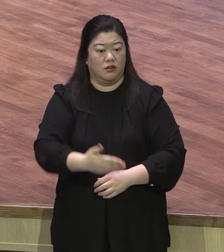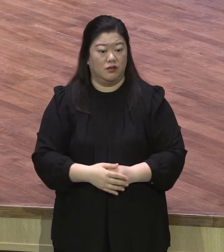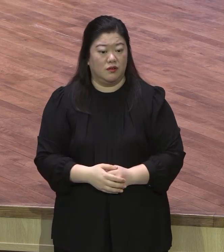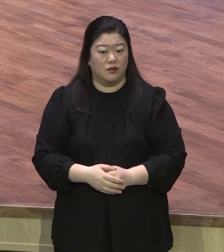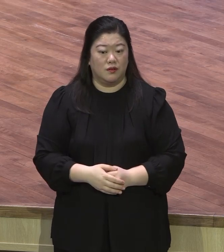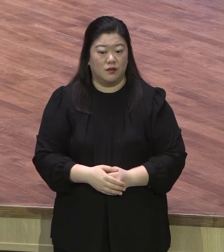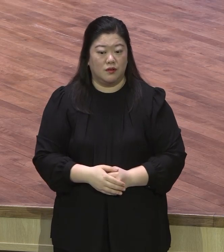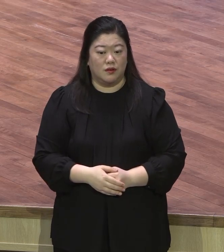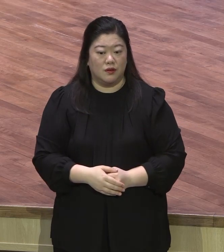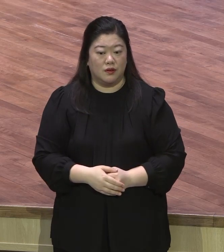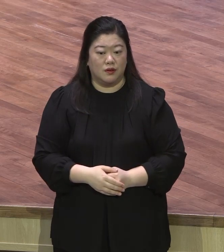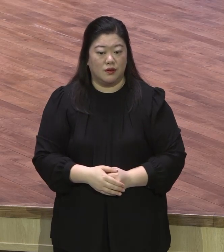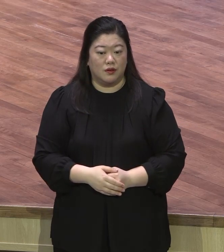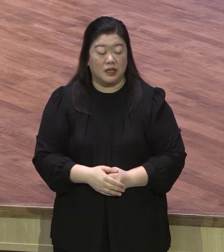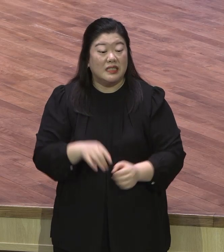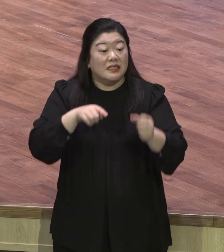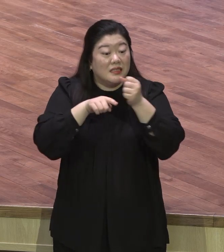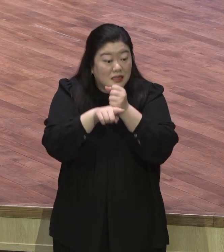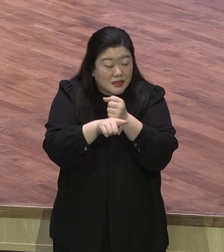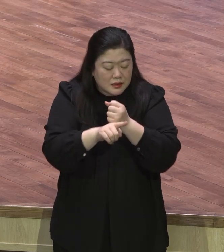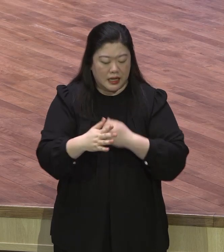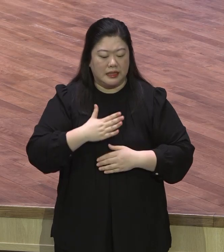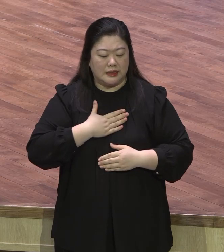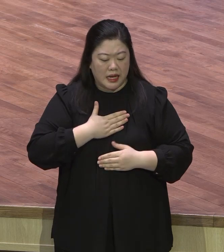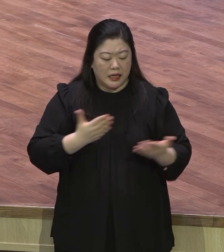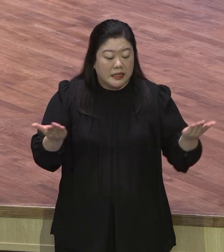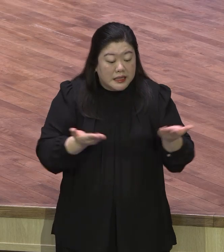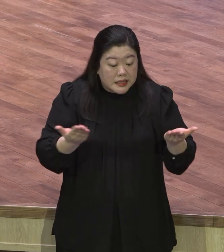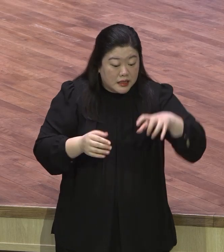삶이 선교지라는 사실을 아셔야 돼요